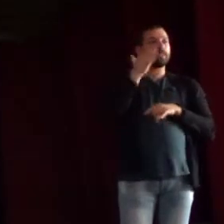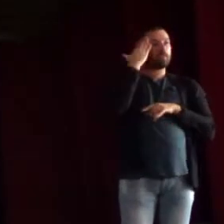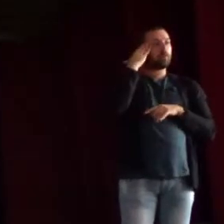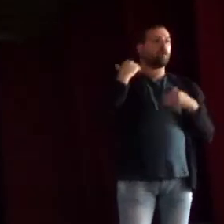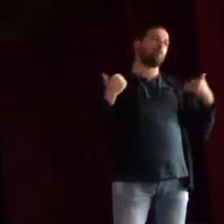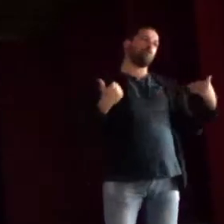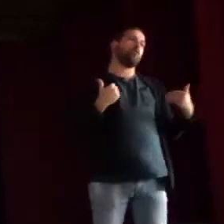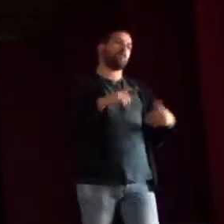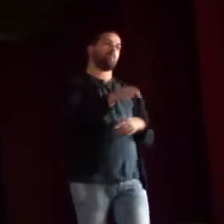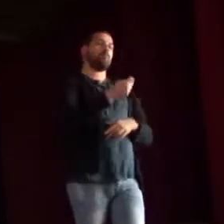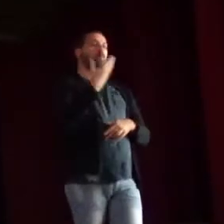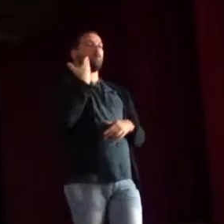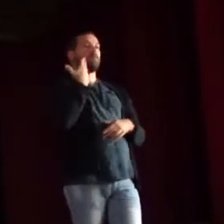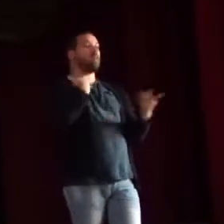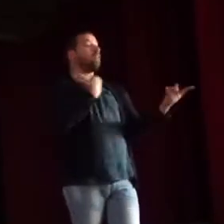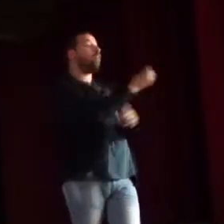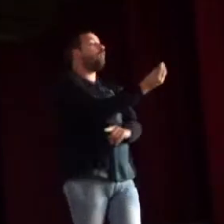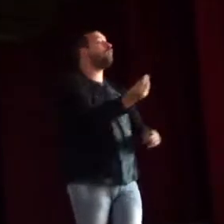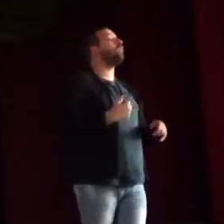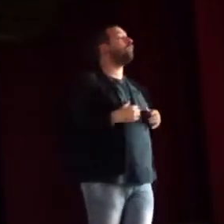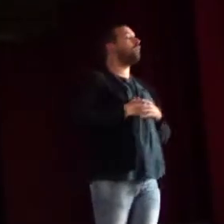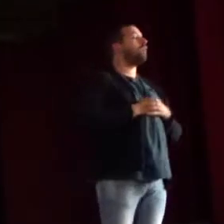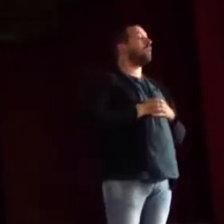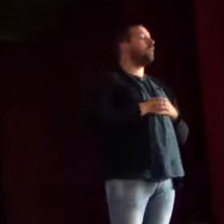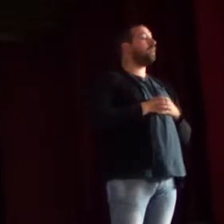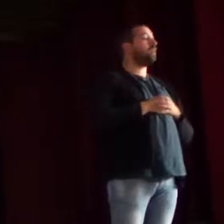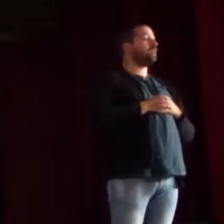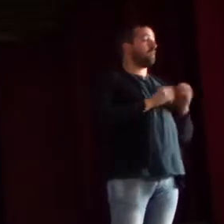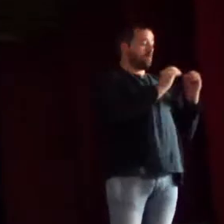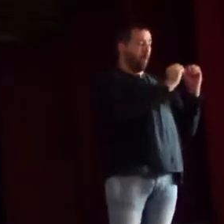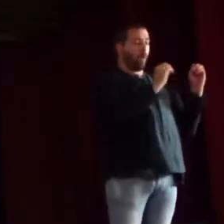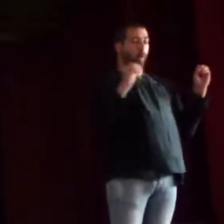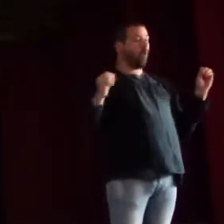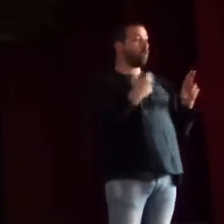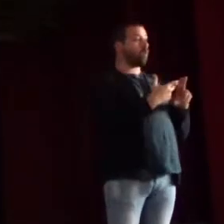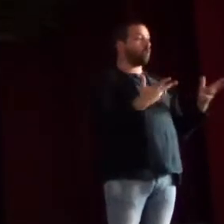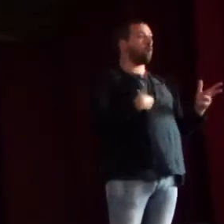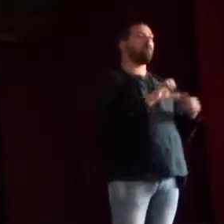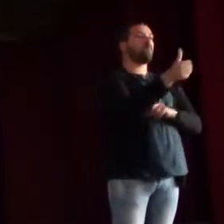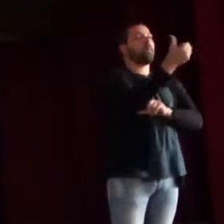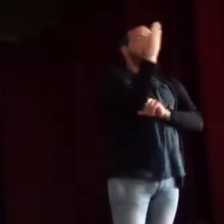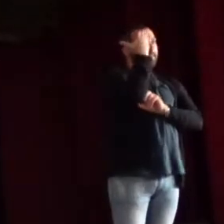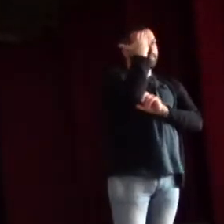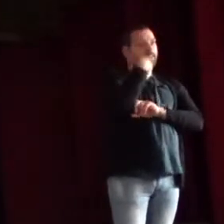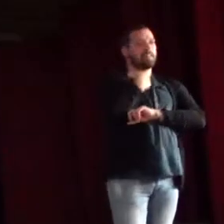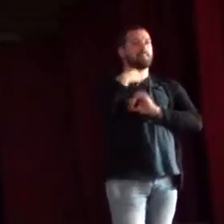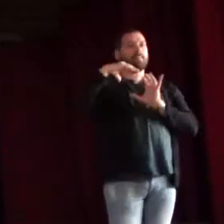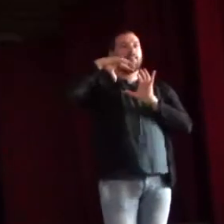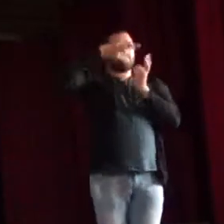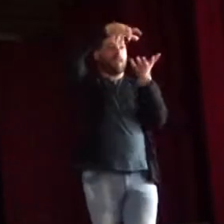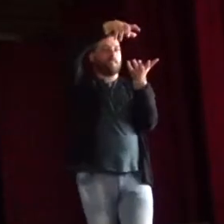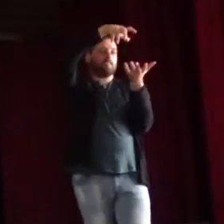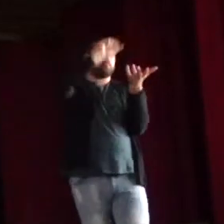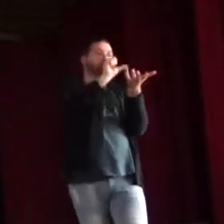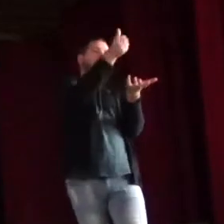Oh bah quand même. Les enfants, les planètes. Alors la première qu'on connaît bien. La Terre. La